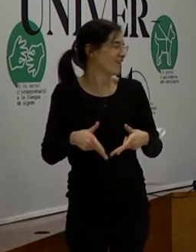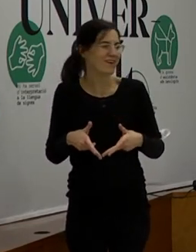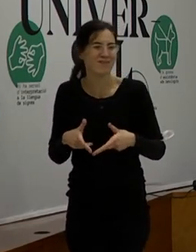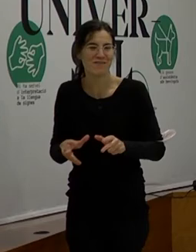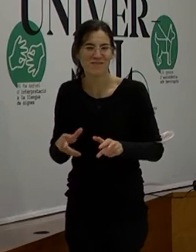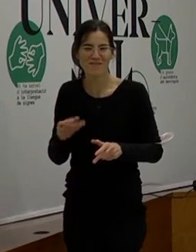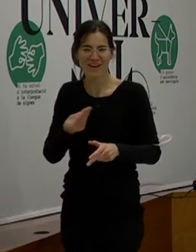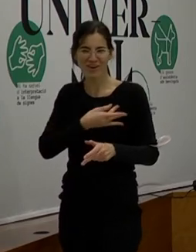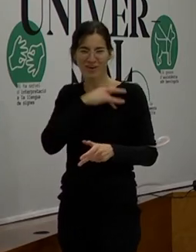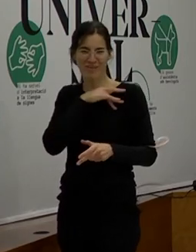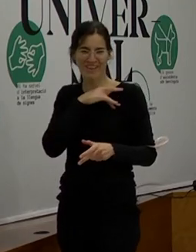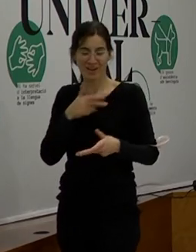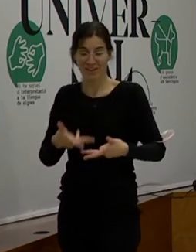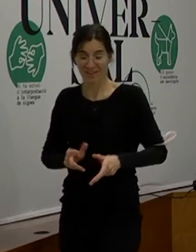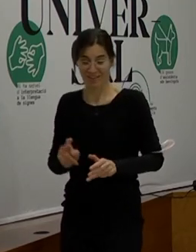a sentar, no?